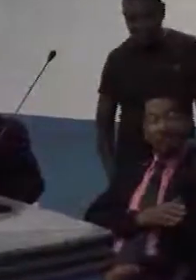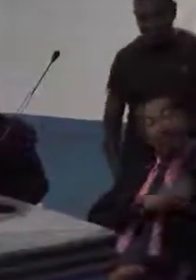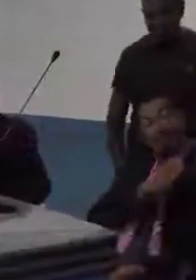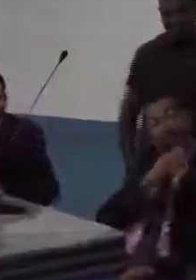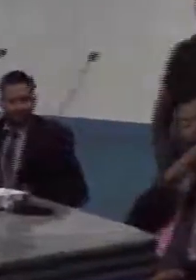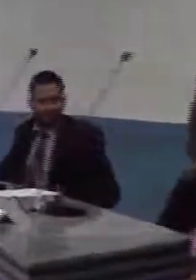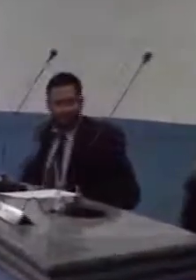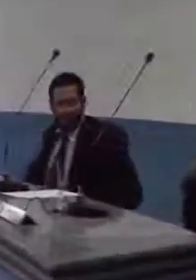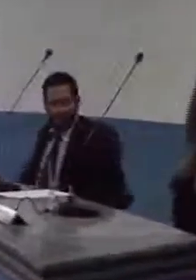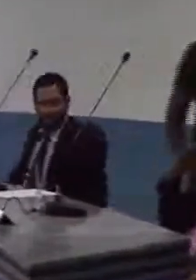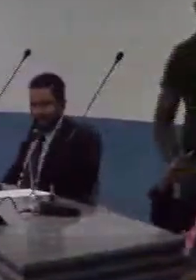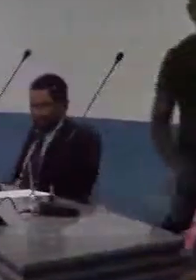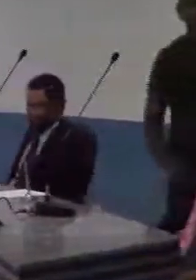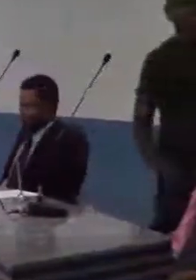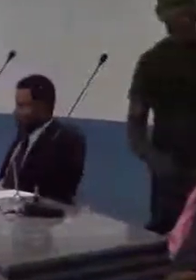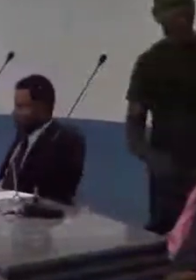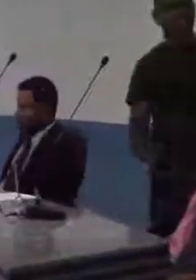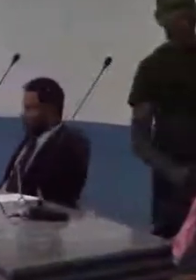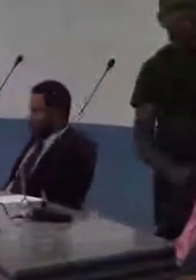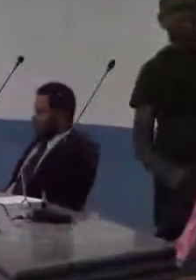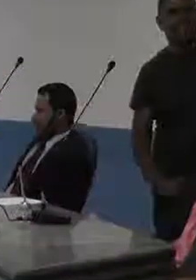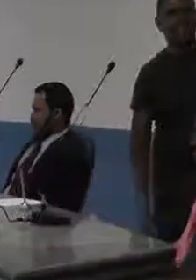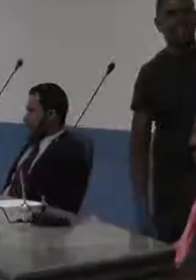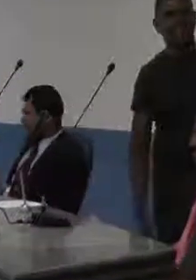Ligou. Ligou. Ligou, Demar.